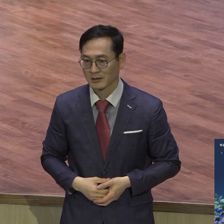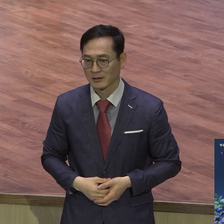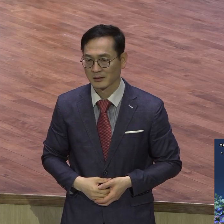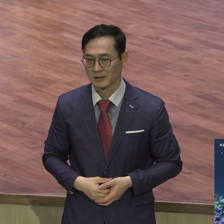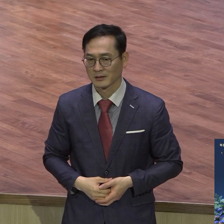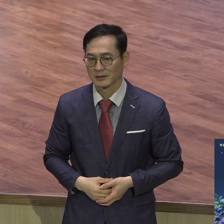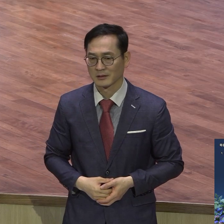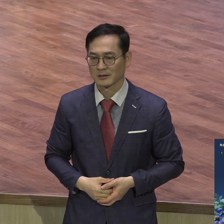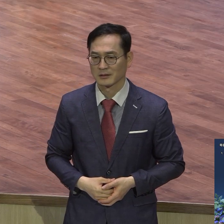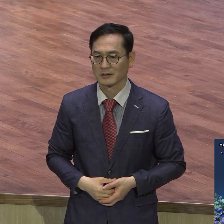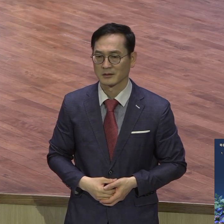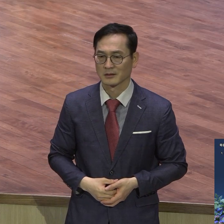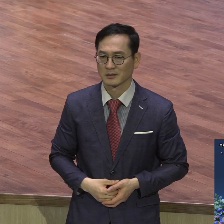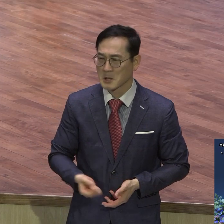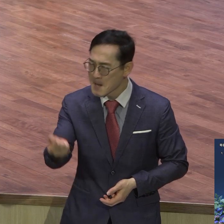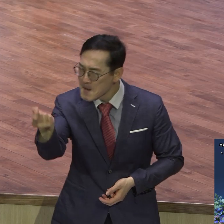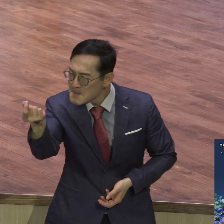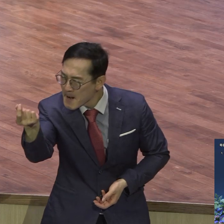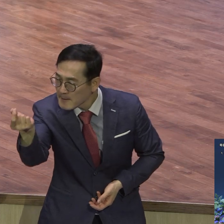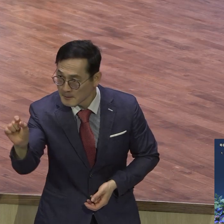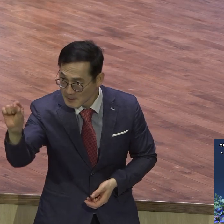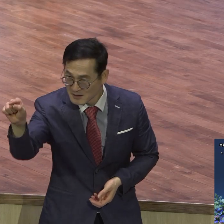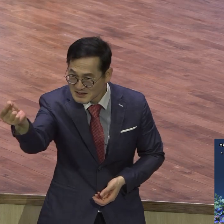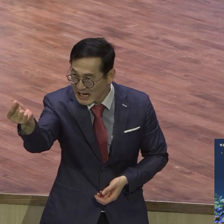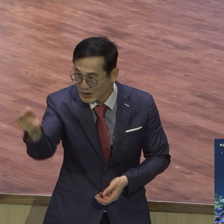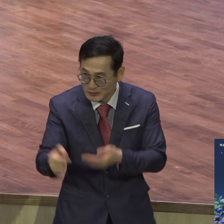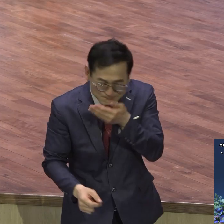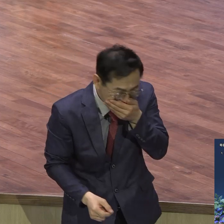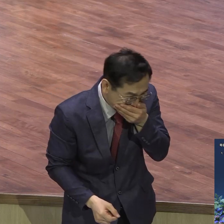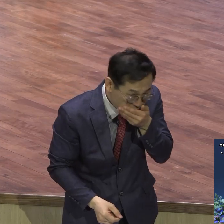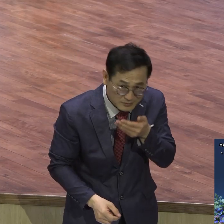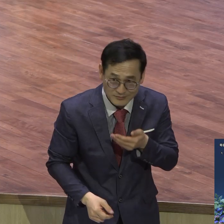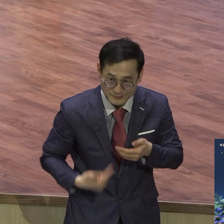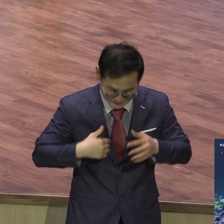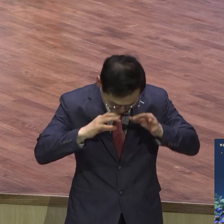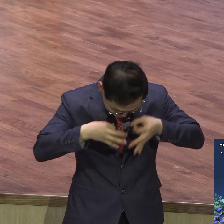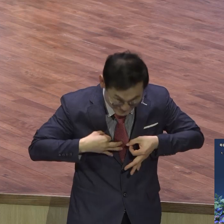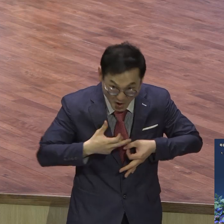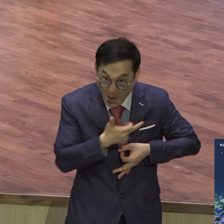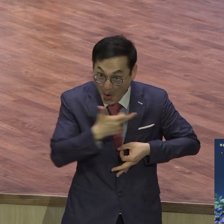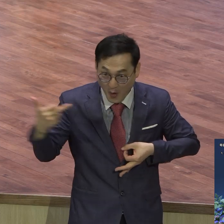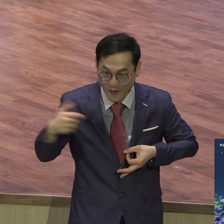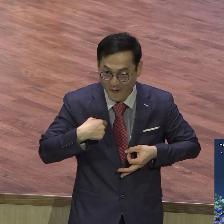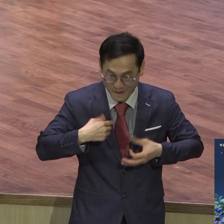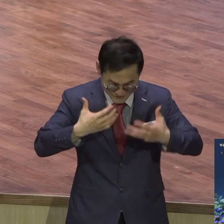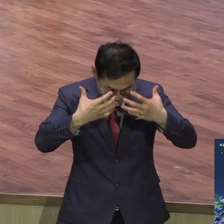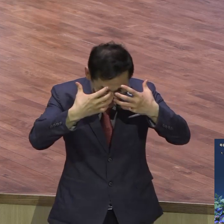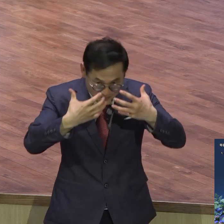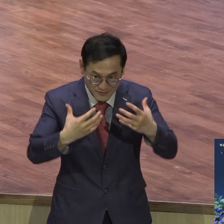상대방이 가지고는 톱밥 그거 가지고 쥐는 통나무 가지고 있으면서